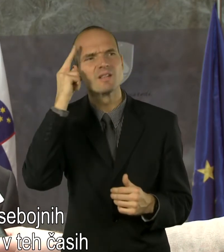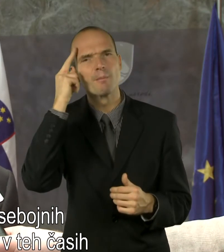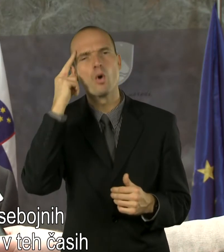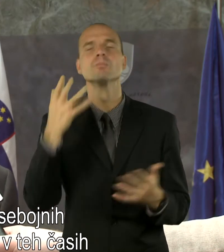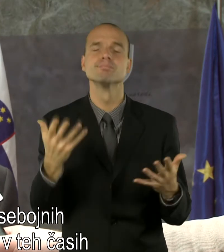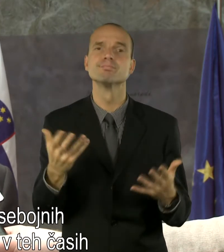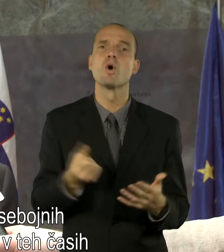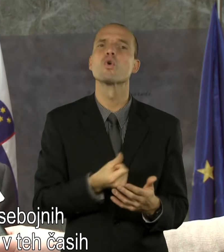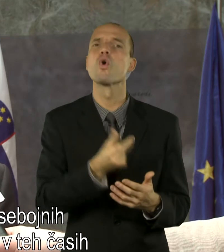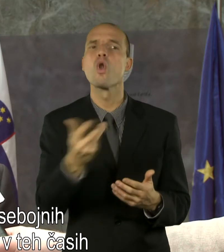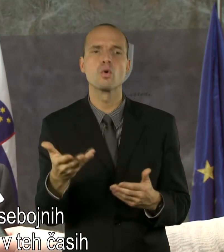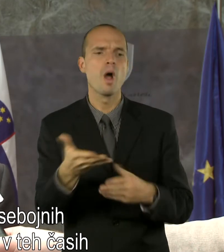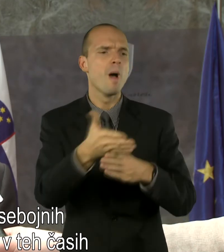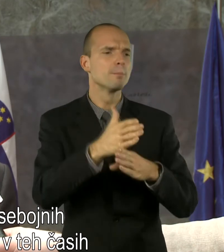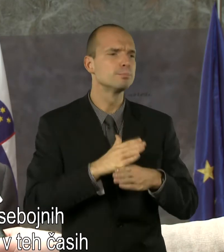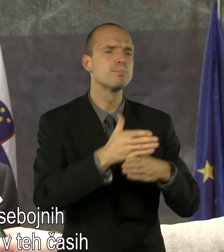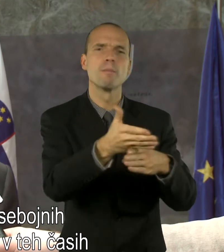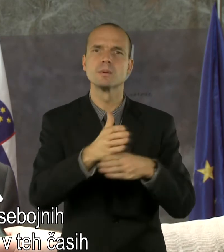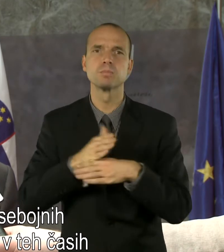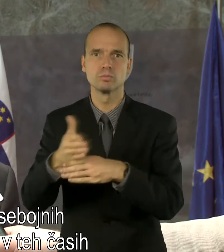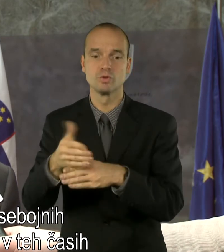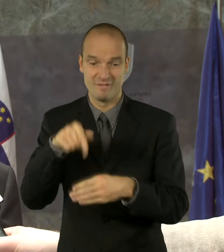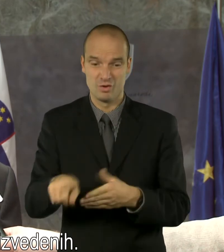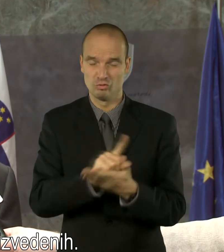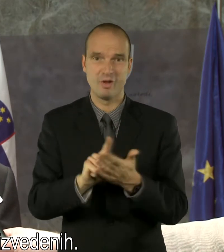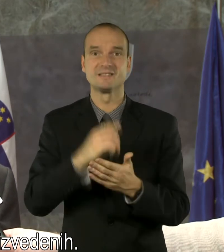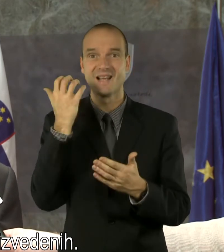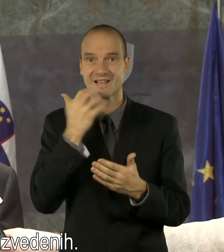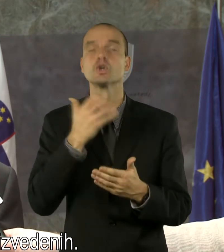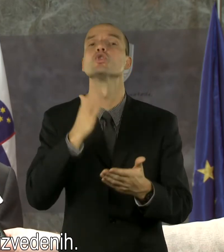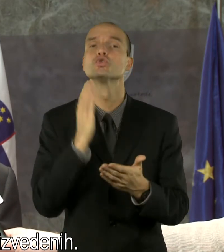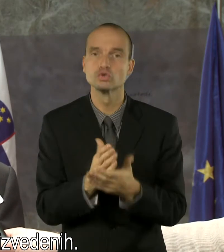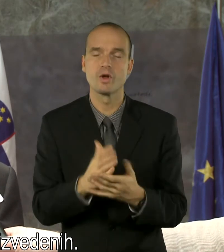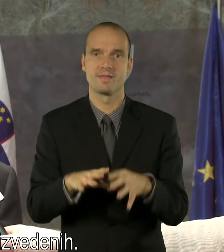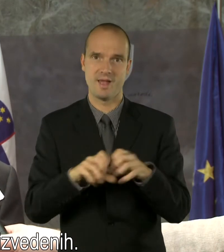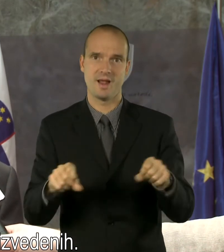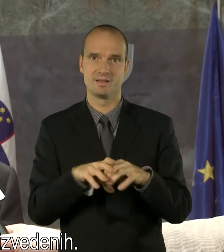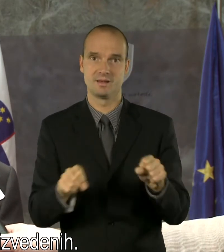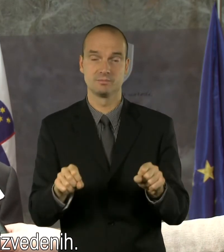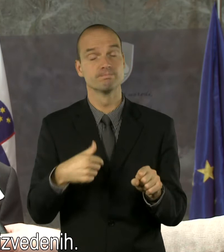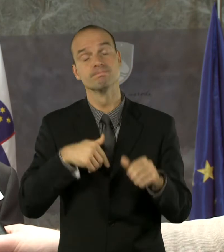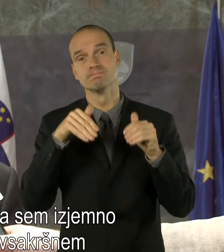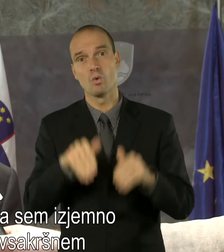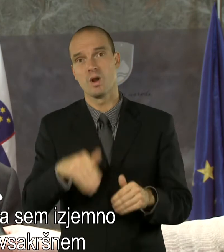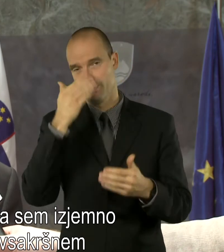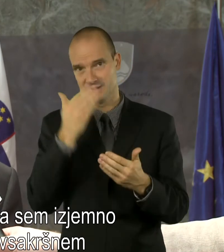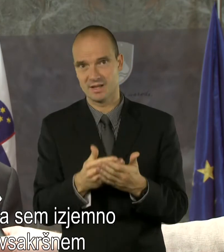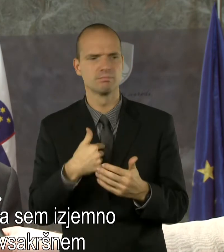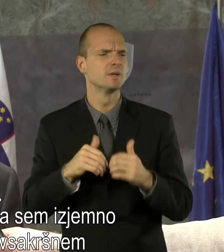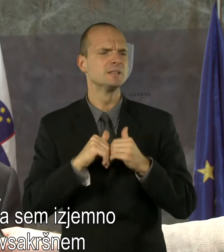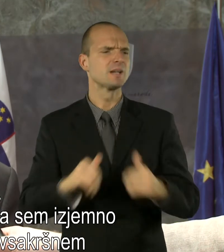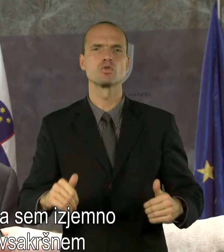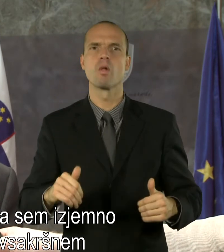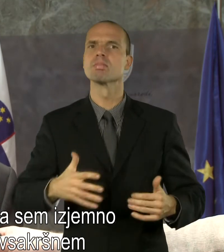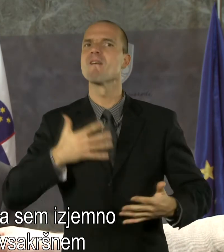zavedamo, koliko medsebojnih pomoči je tudi v teh časih krize bilo že izvedenih. Moram pa priznati, da sem